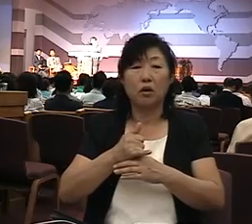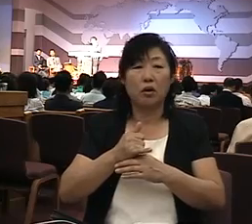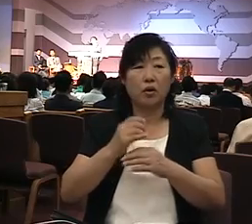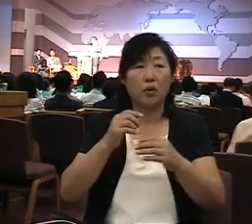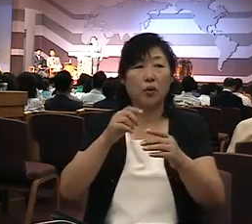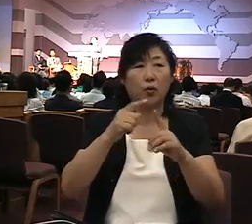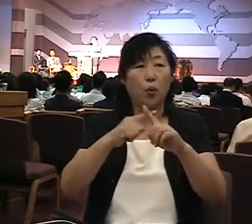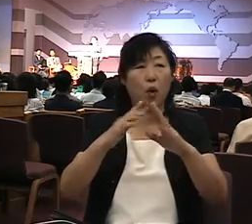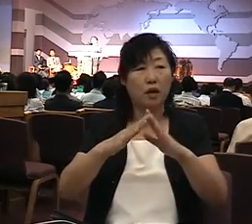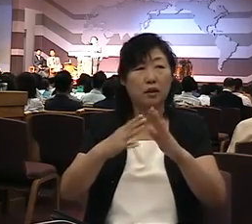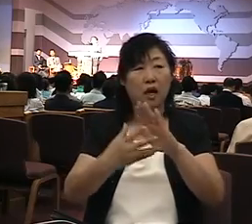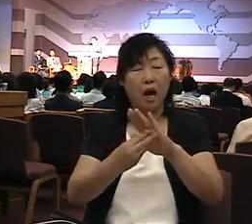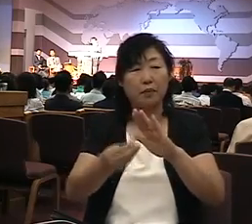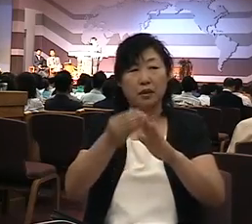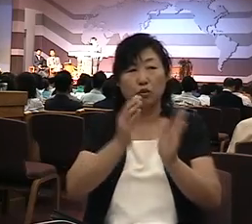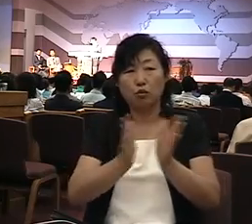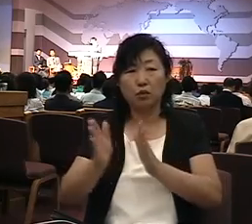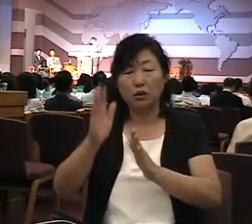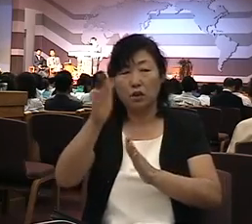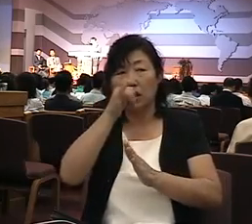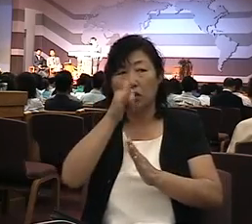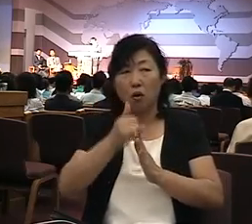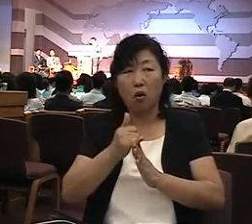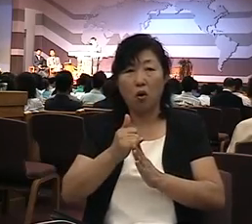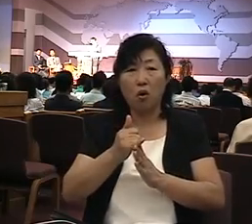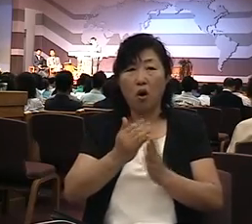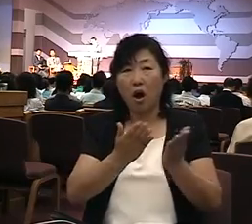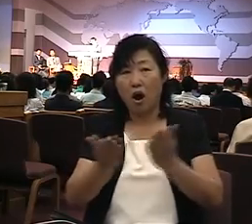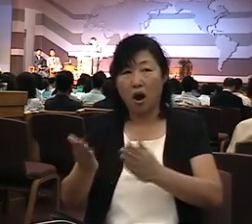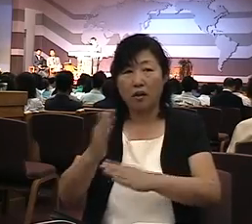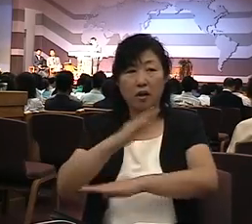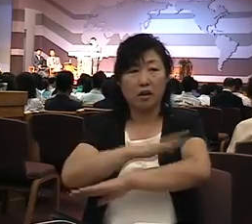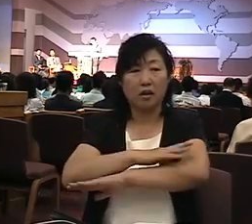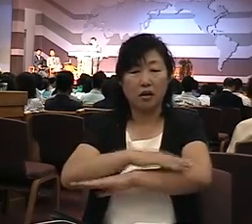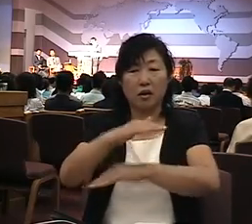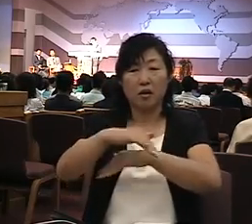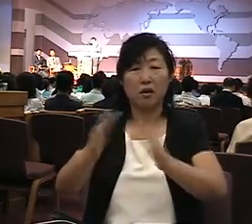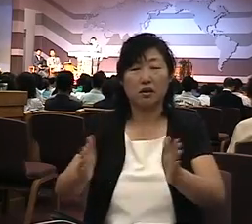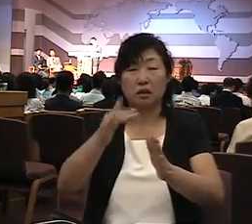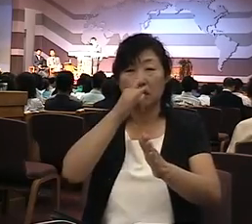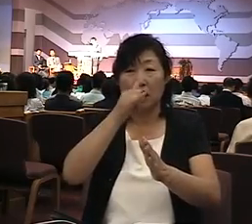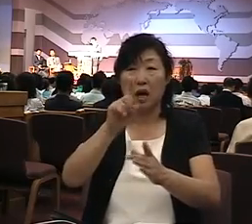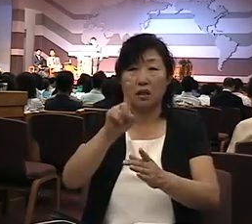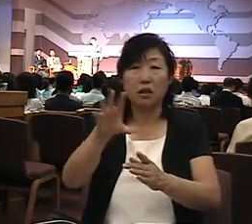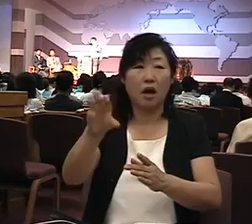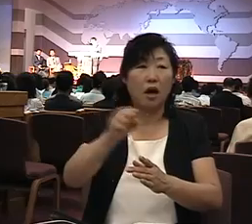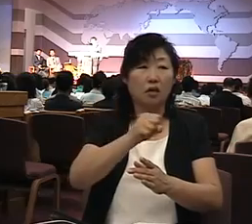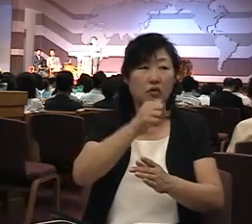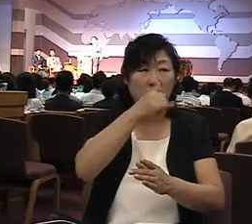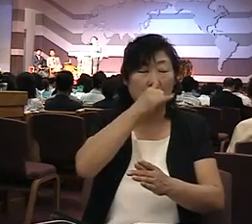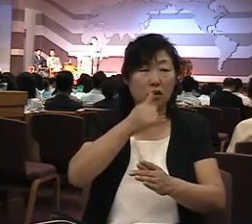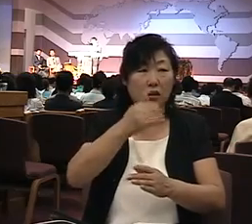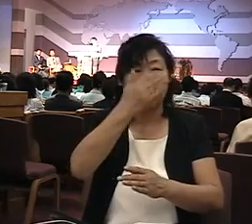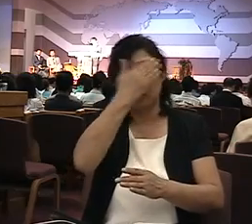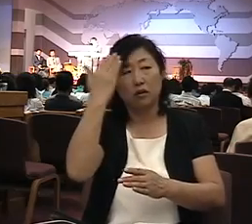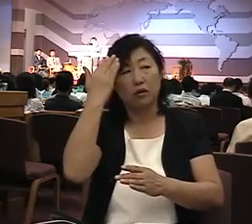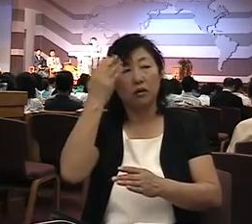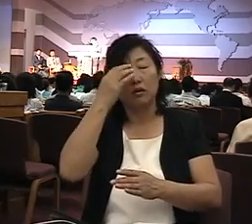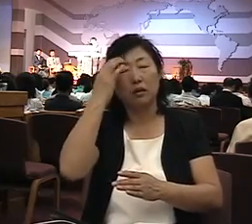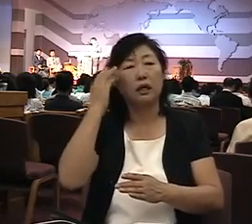있습니다. 나가시면서 안내 데스크에서 하나씩 픽업하실 수가 있겠습니다. 청소년 제자훈련 KYDT